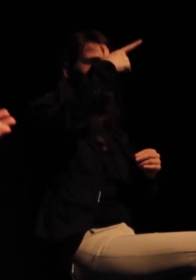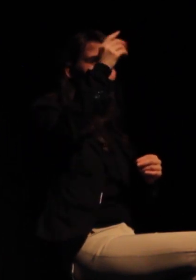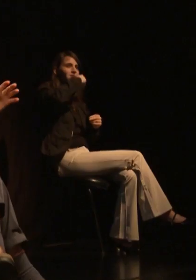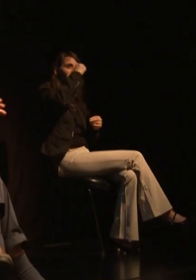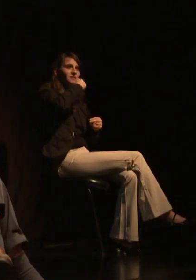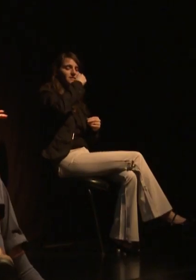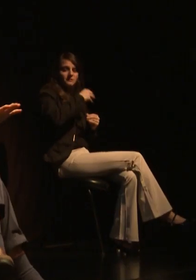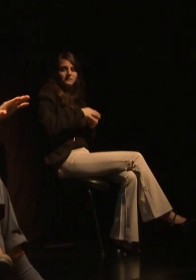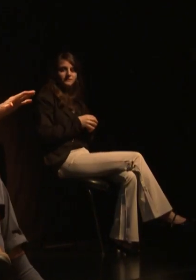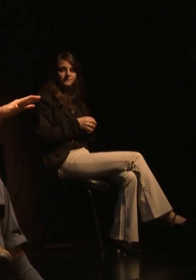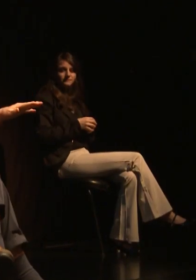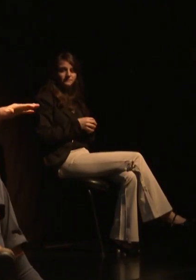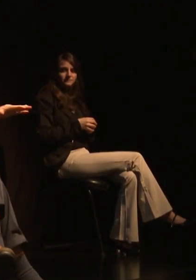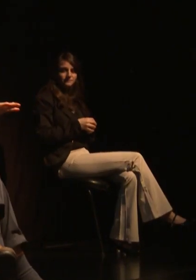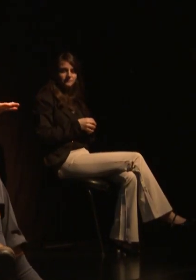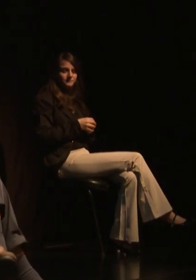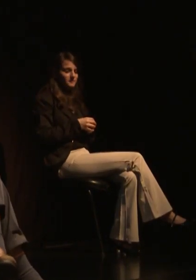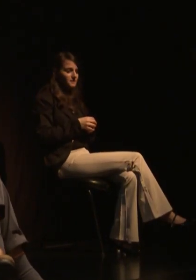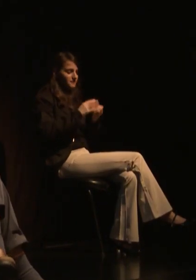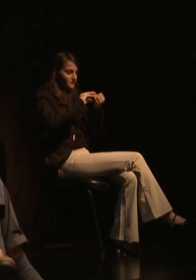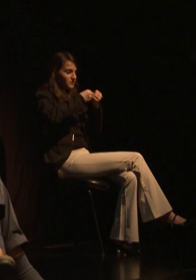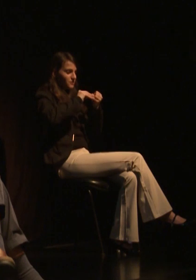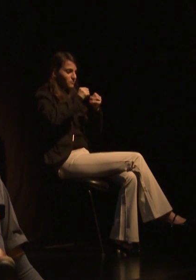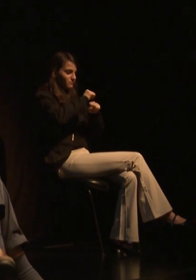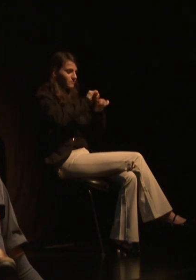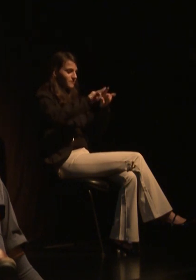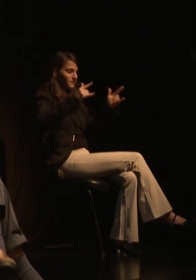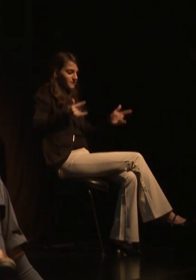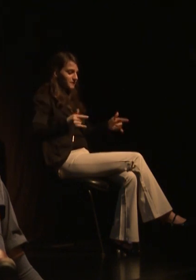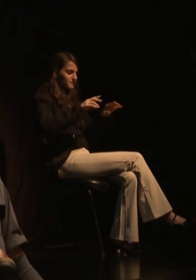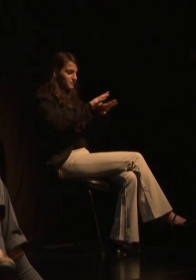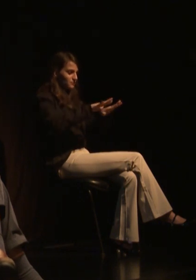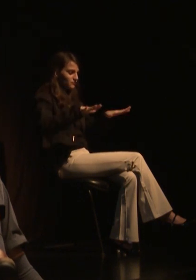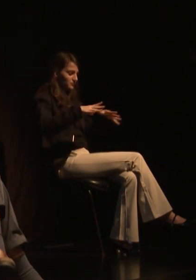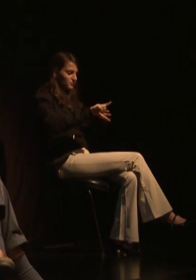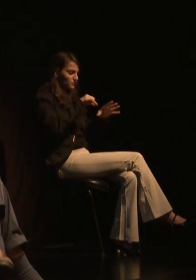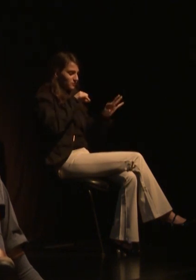mãe jogava aquele feijão na mesa e ficava escolhendo.